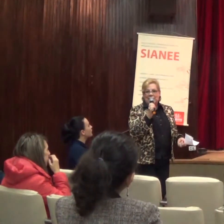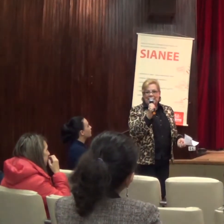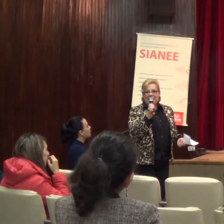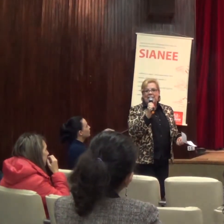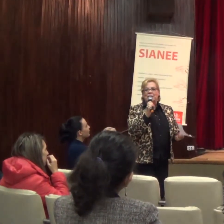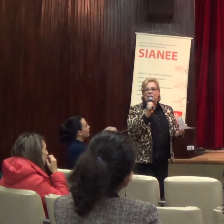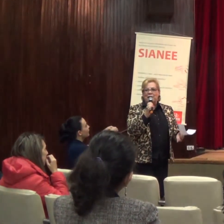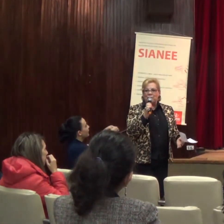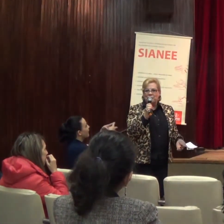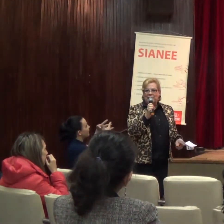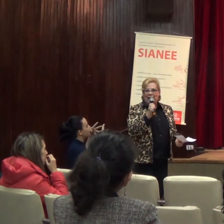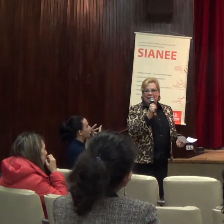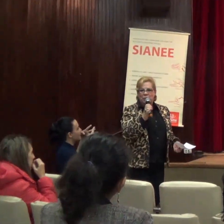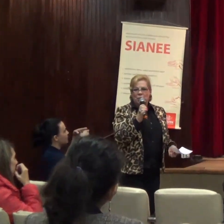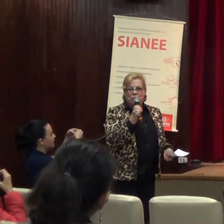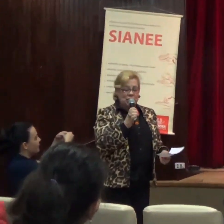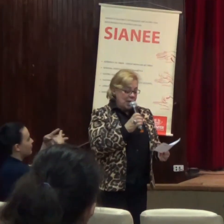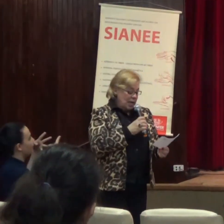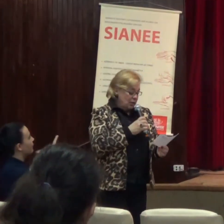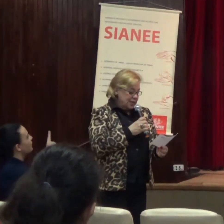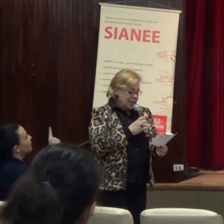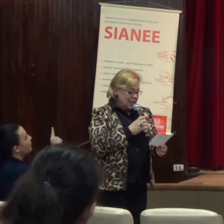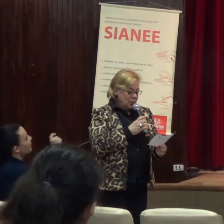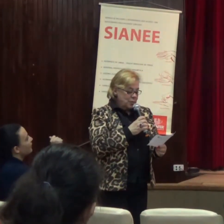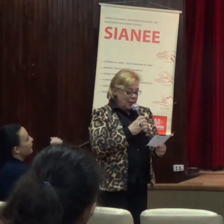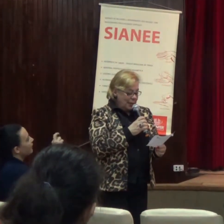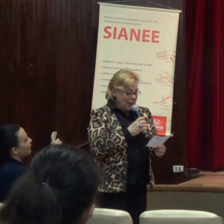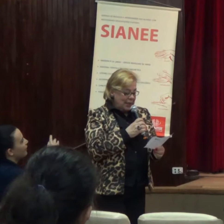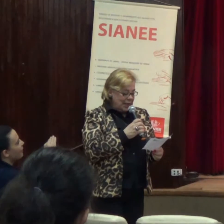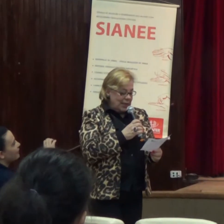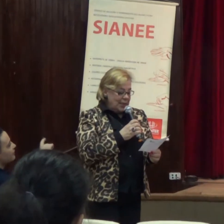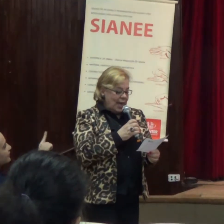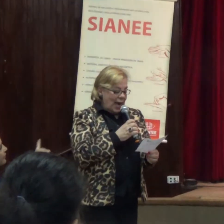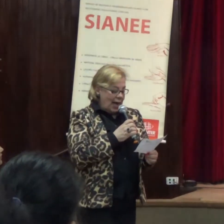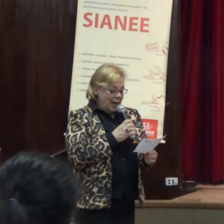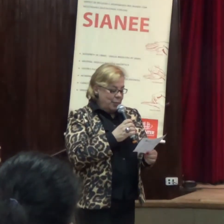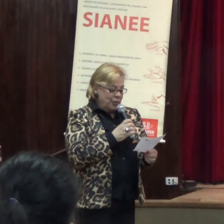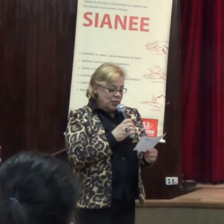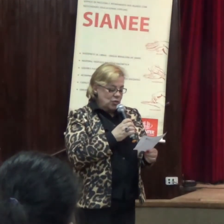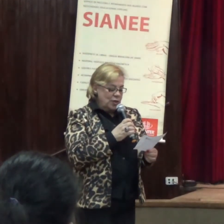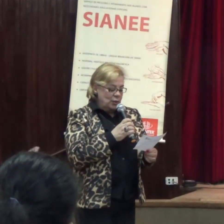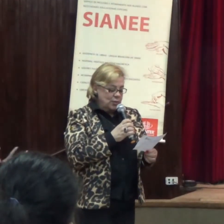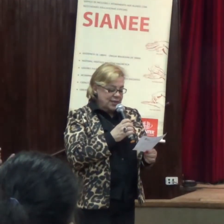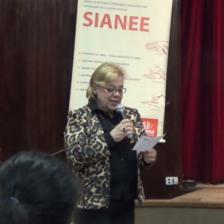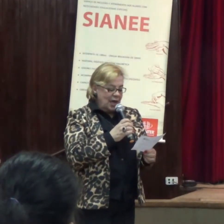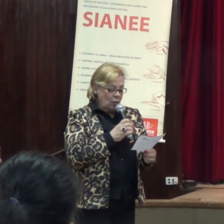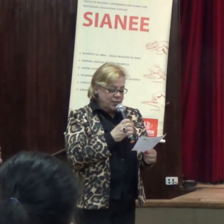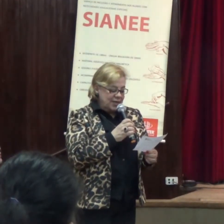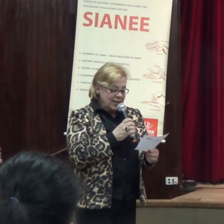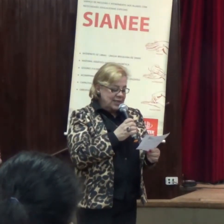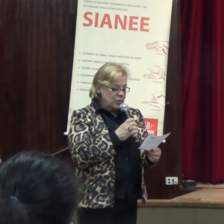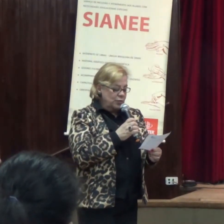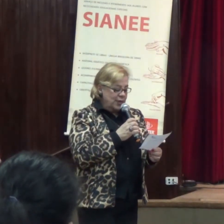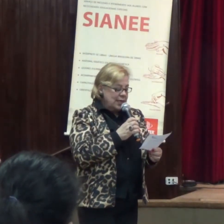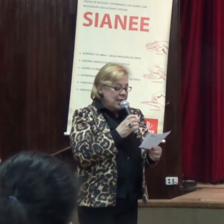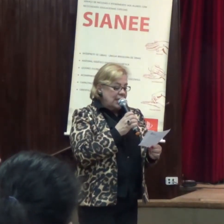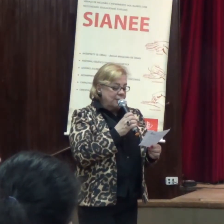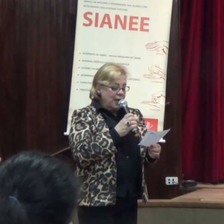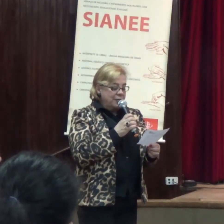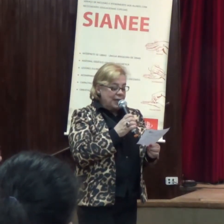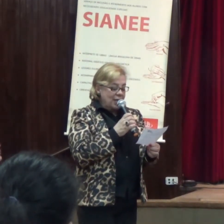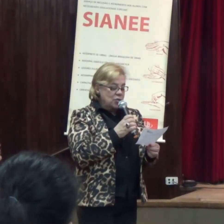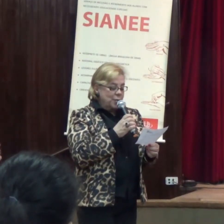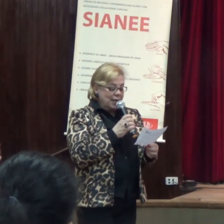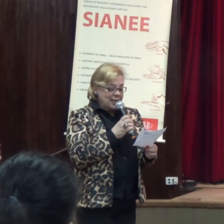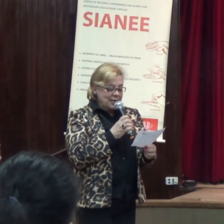do Ninter. Eu quero convidar a todos. Nós teremos pela manhã a professora Luzia Alves da Silva, que